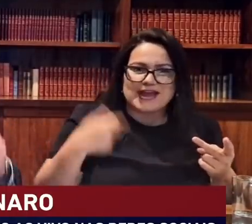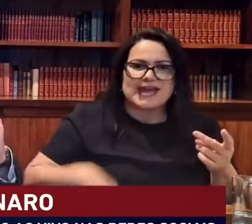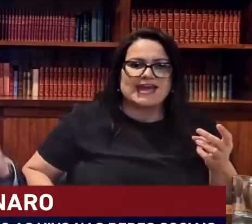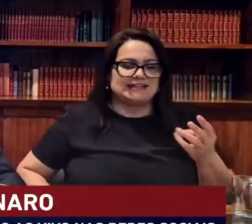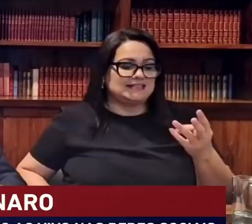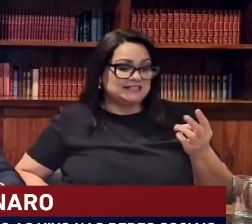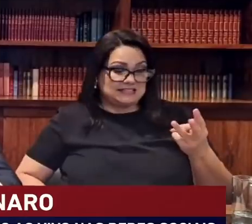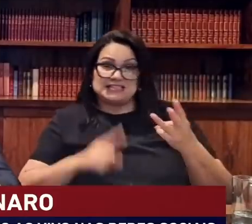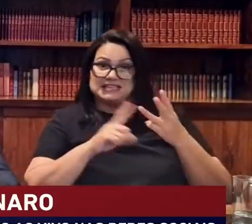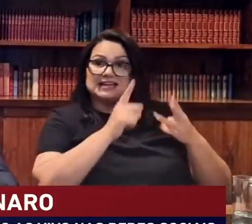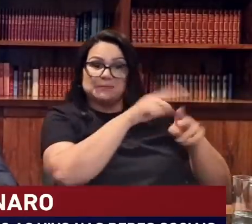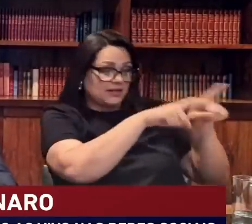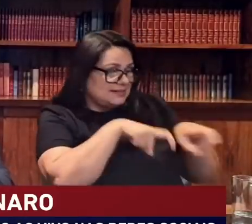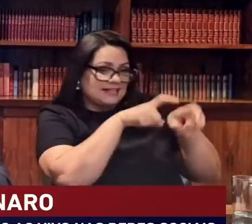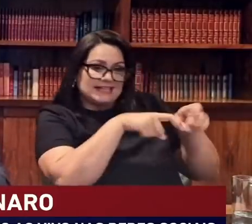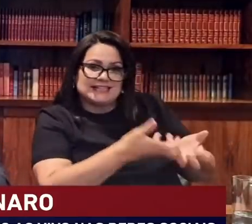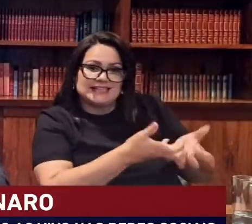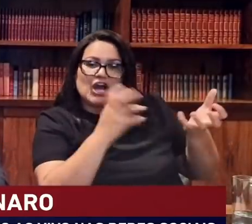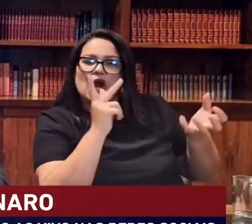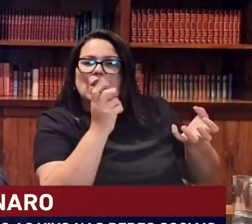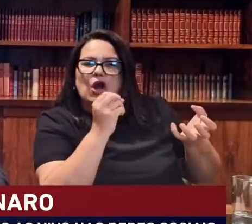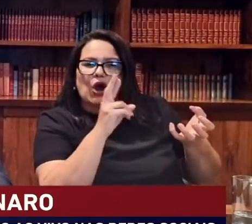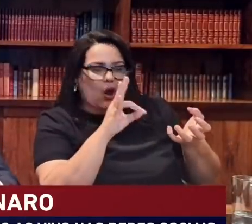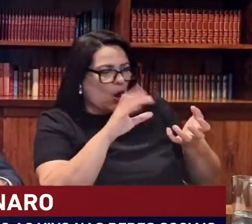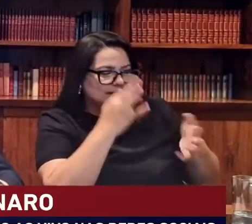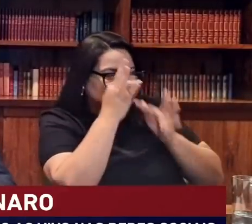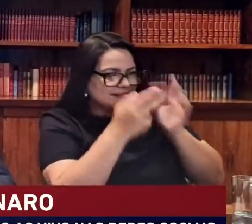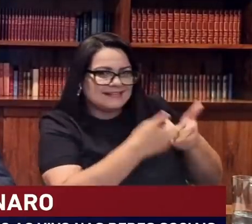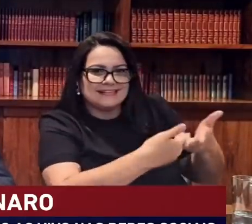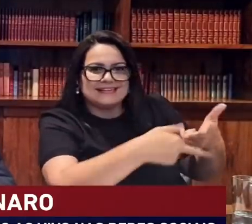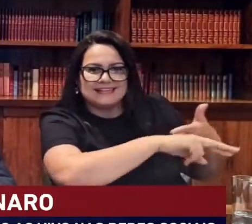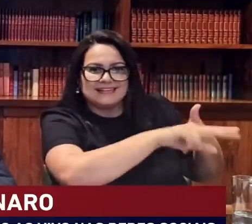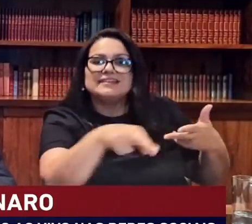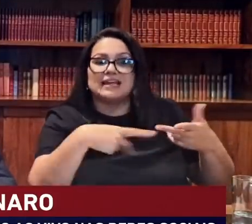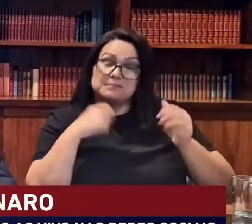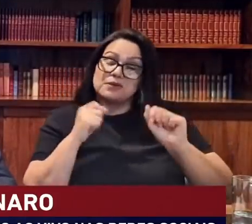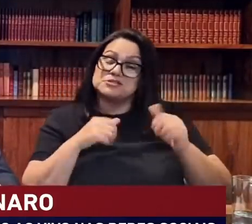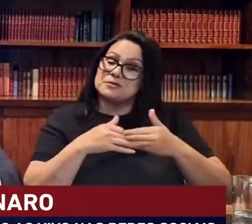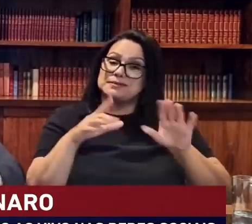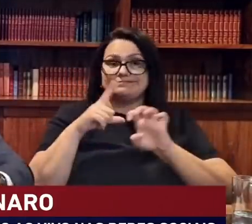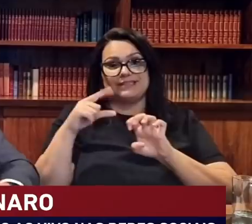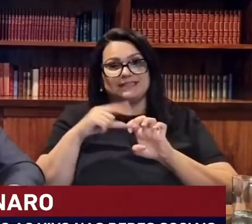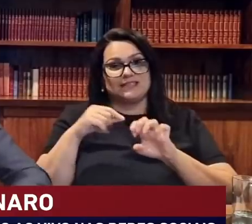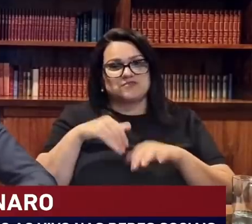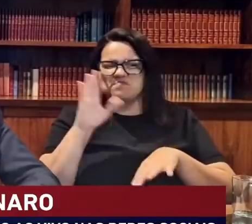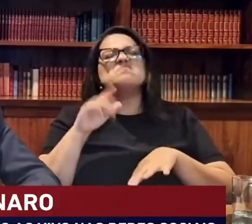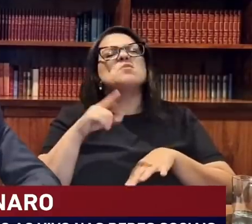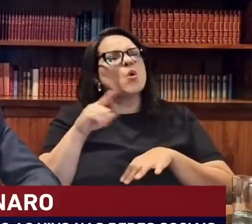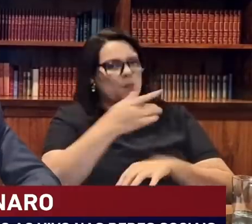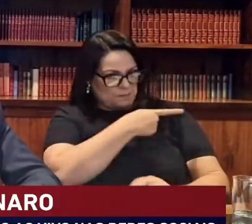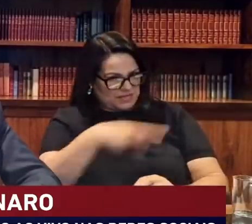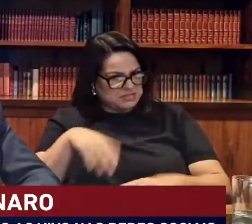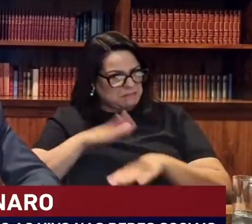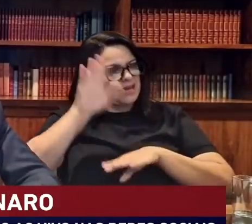uma horta no quintal e ela vai empreender. O governo que mais fez por mulheres